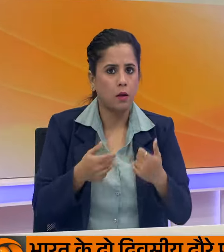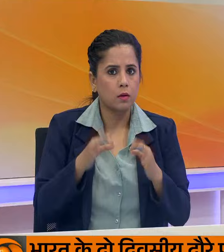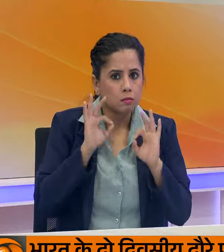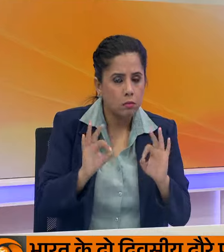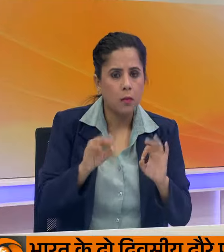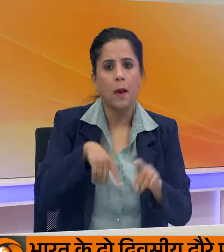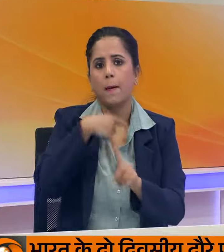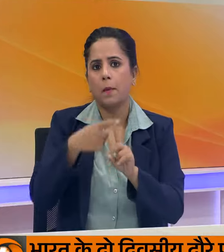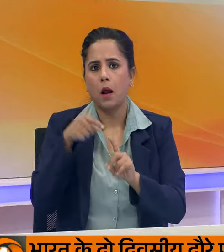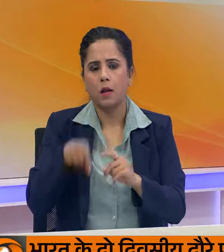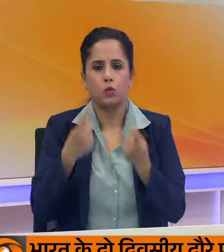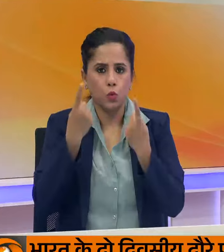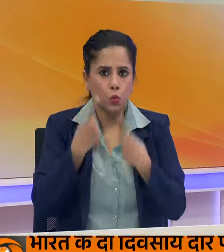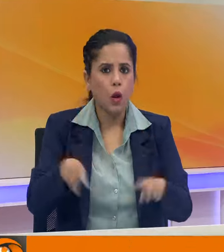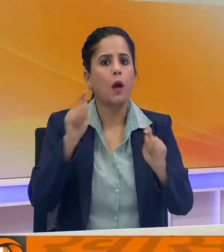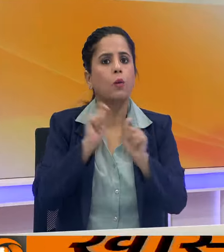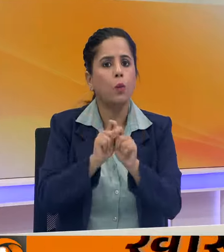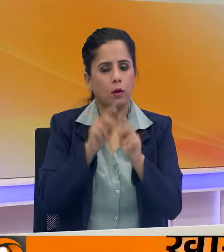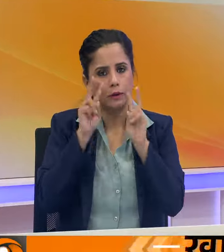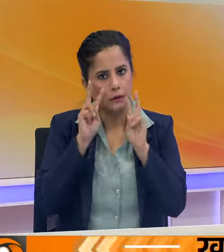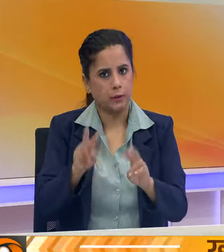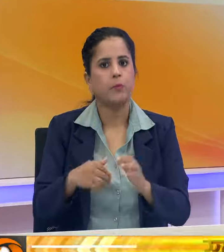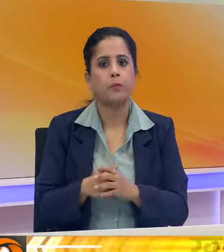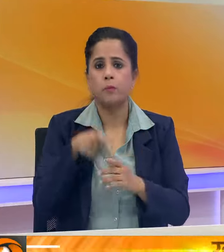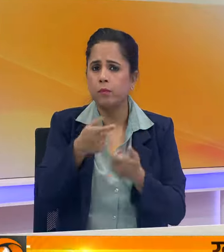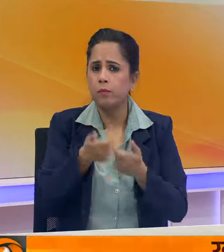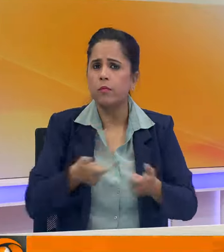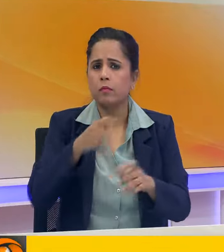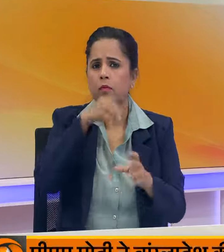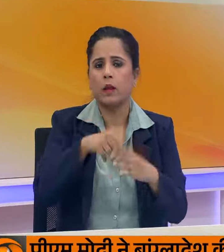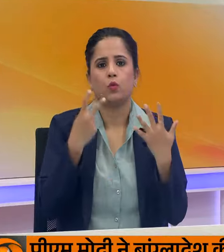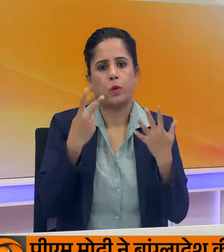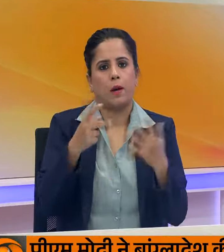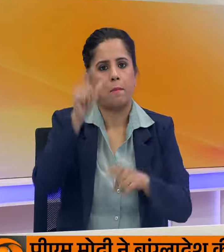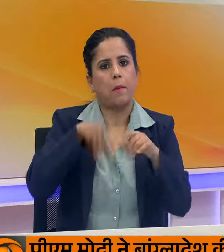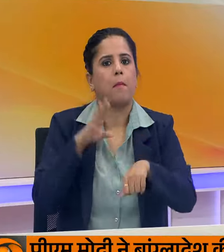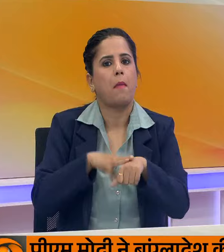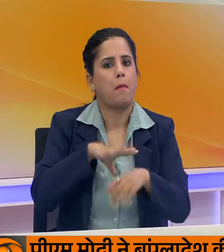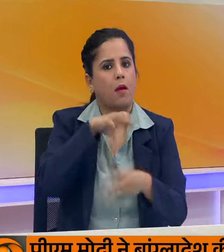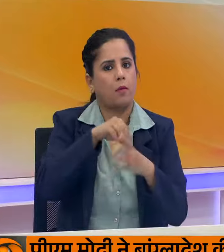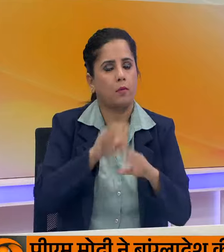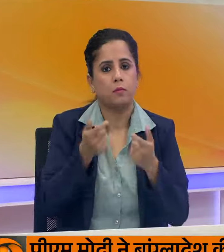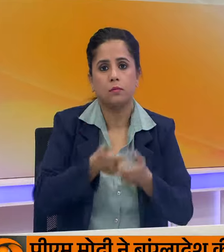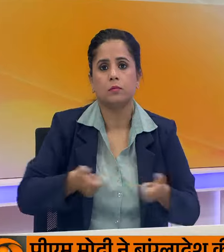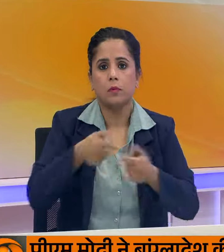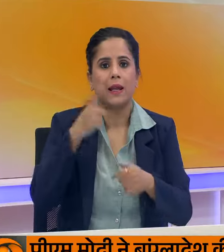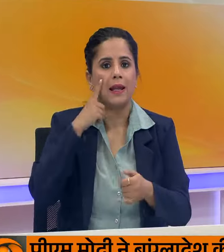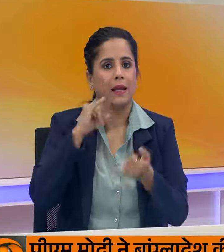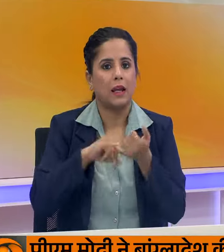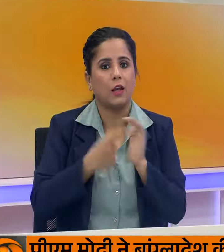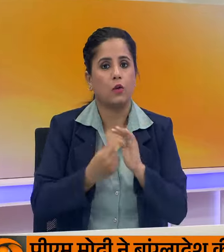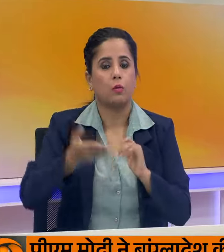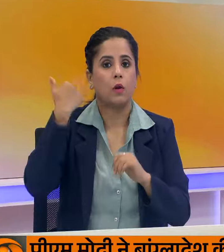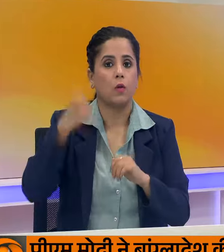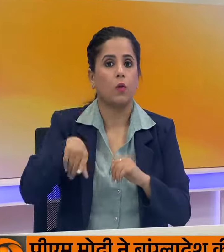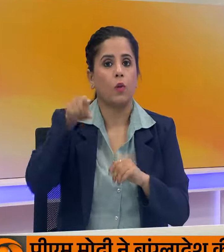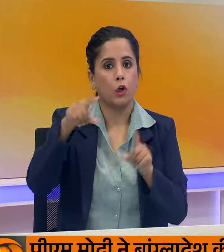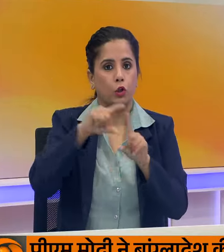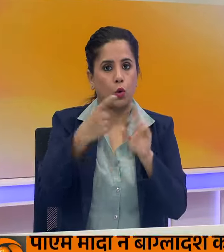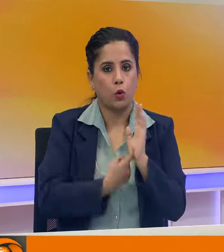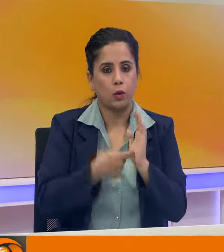निष्पक्ष संचालन को देखेगी इस समिति में सात सदस्य शामिल हैं समिति में इसरो के पूर्व प्रमुख